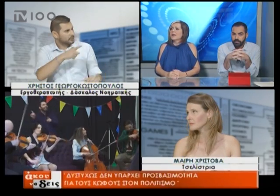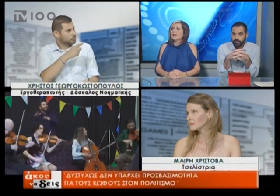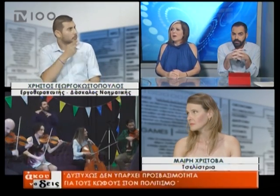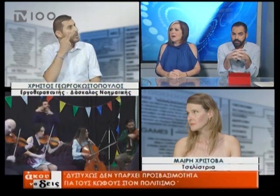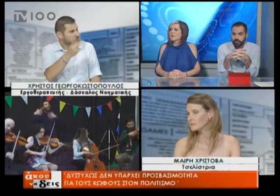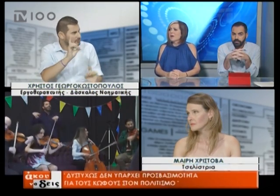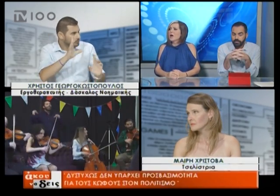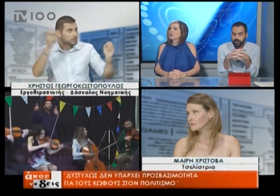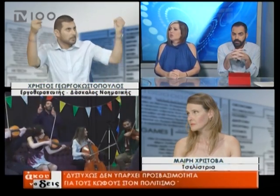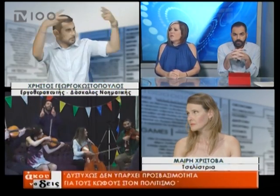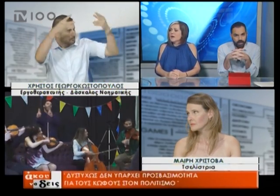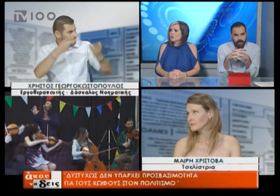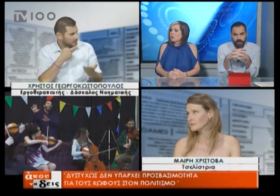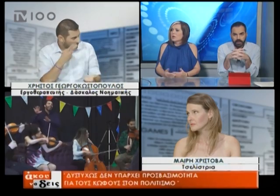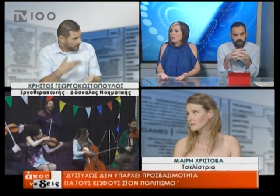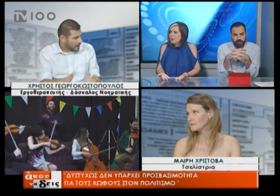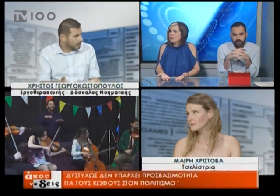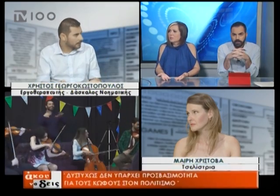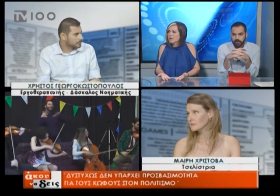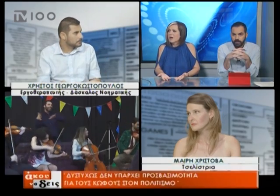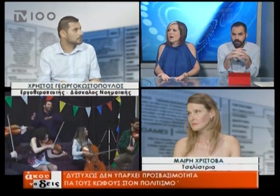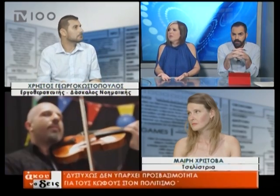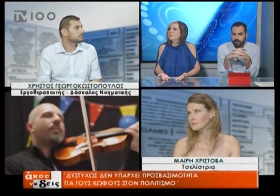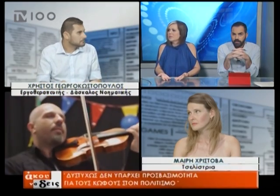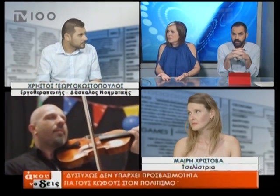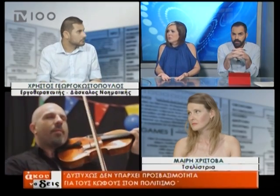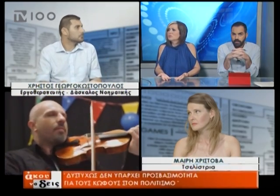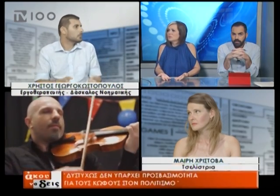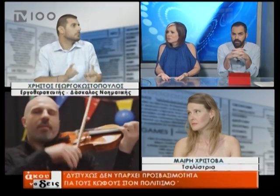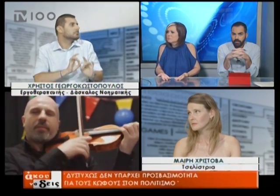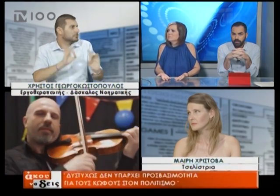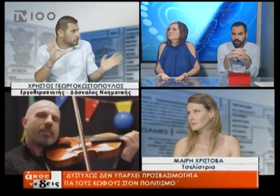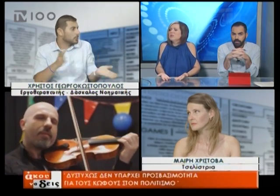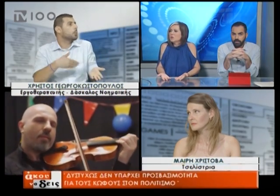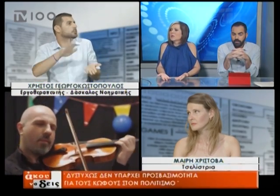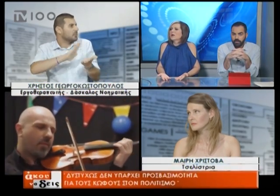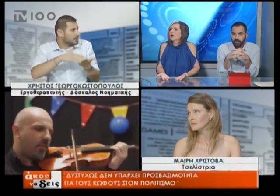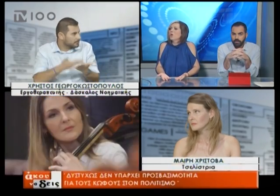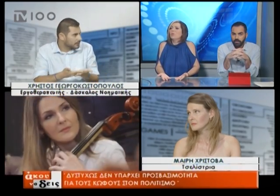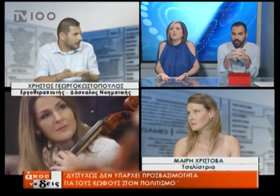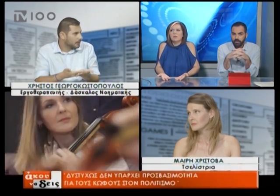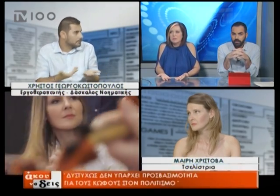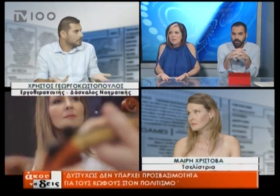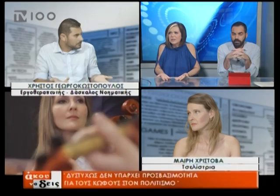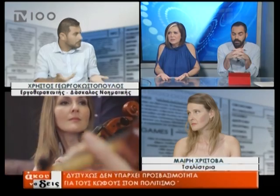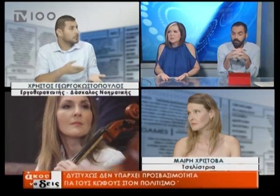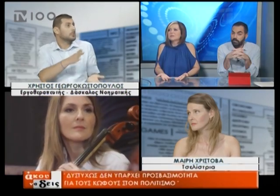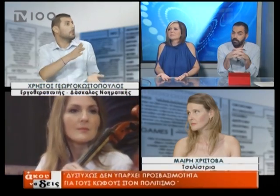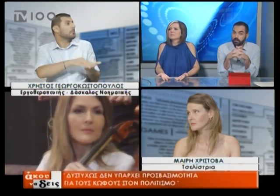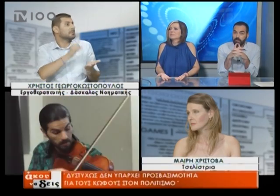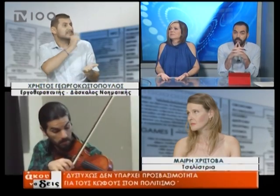Ναι, για παράδειγμα. Στο θέατρο, είδατε πουθενά να έχει υπερτίτλους? Τίποτε. Ούτε